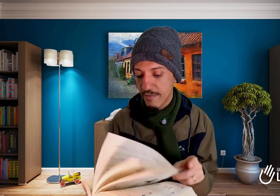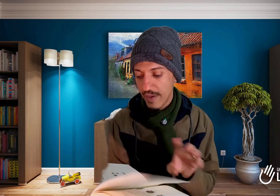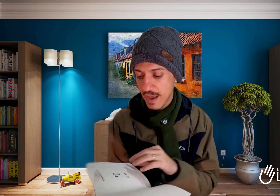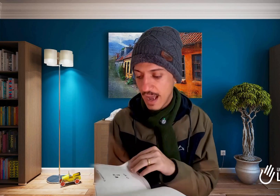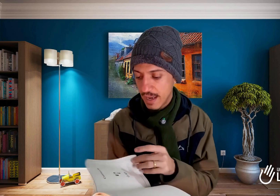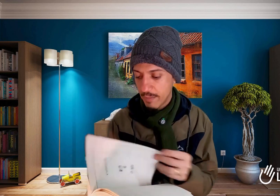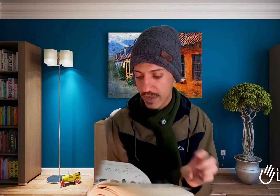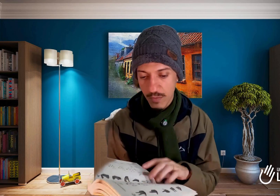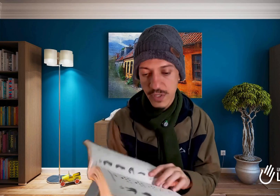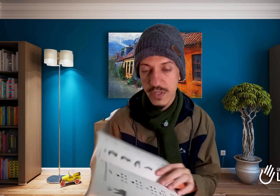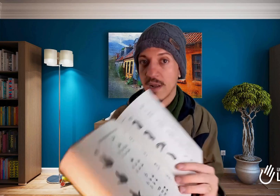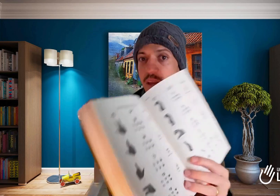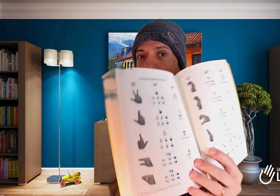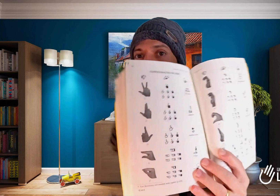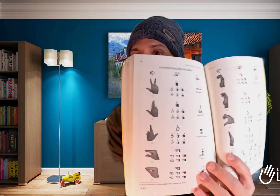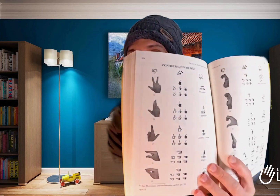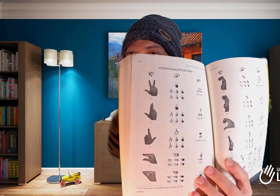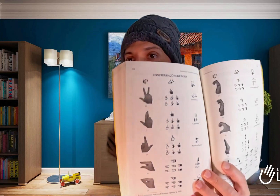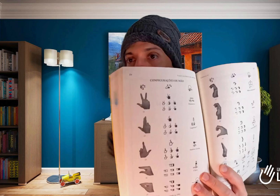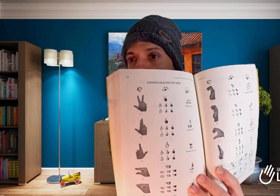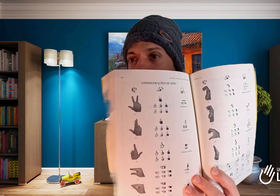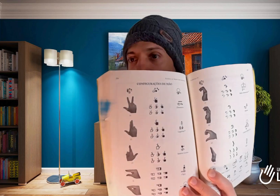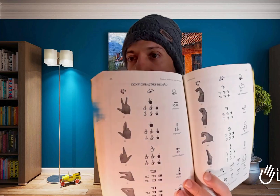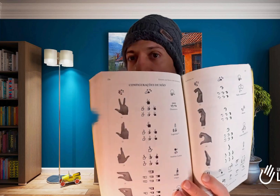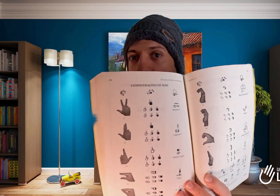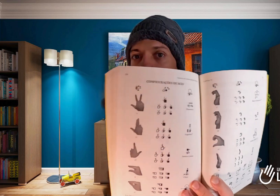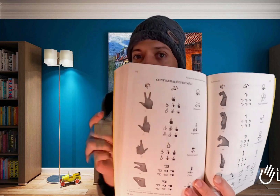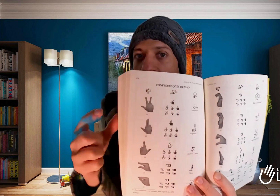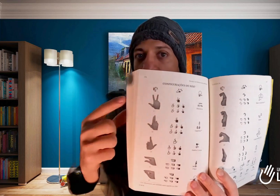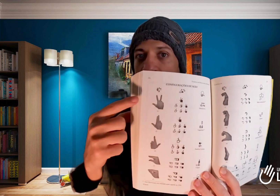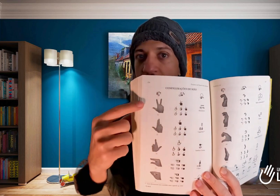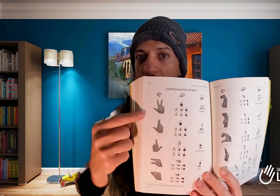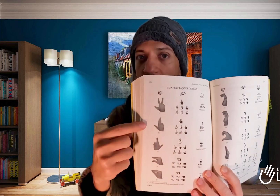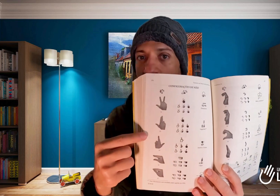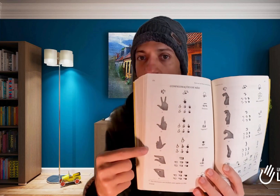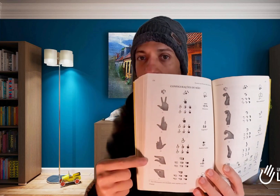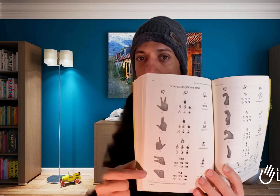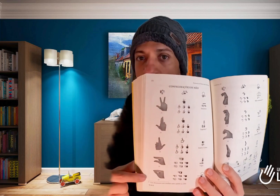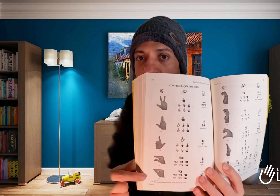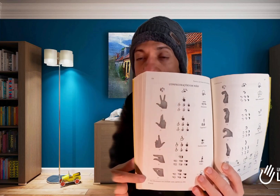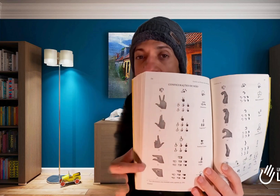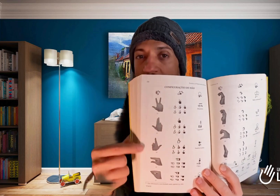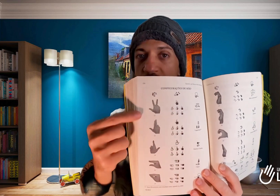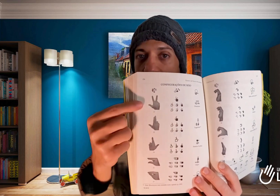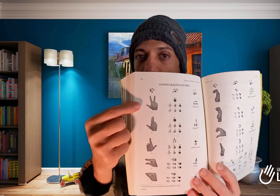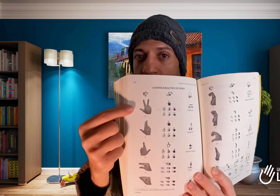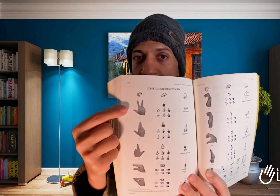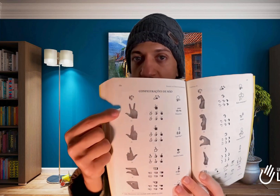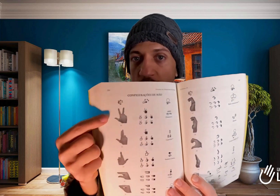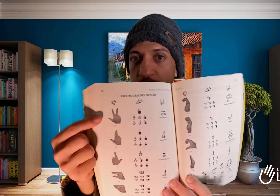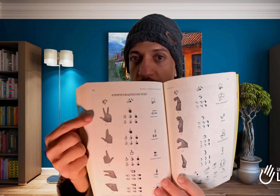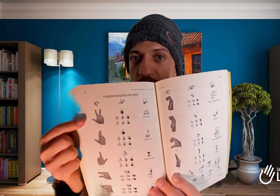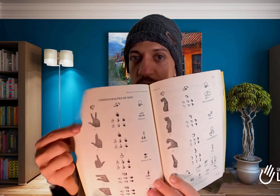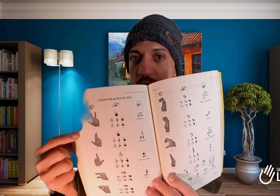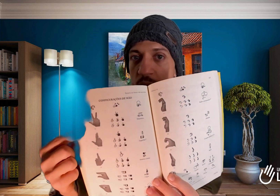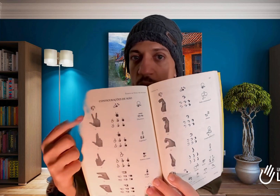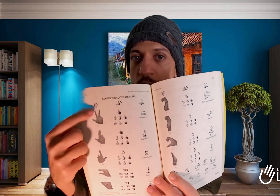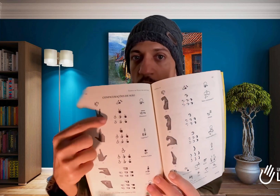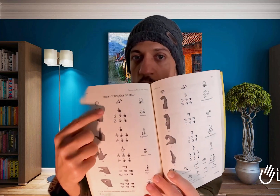a Libras. Vou mostrar aqui para você ver, ó. Tá vendo? Então, aqui tem formatos da mão, né, ou seja, configurações de mão, como